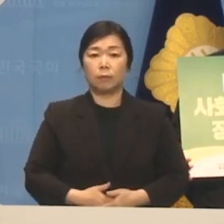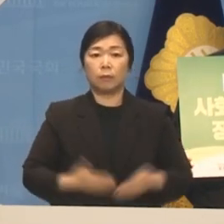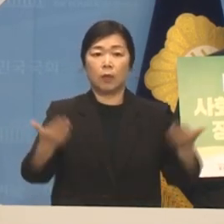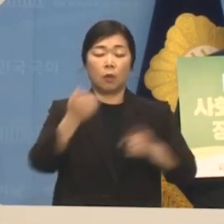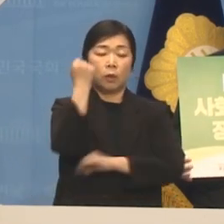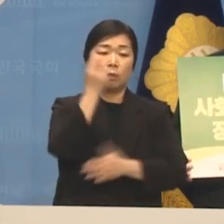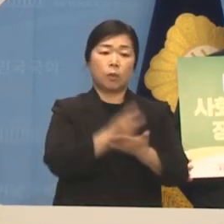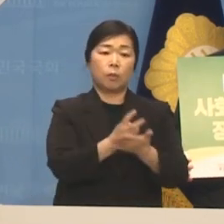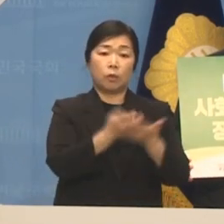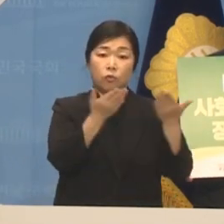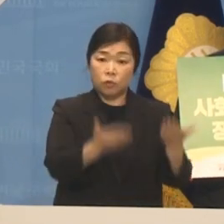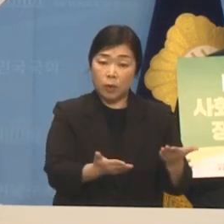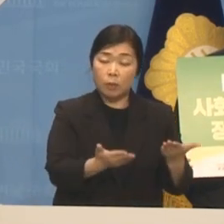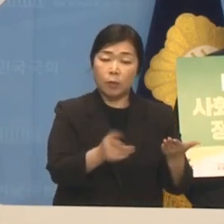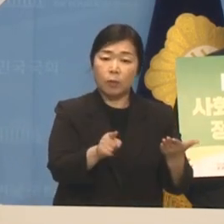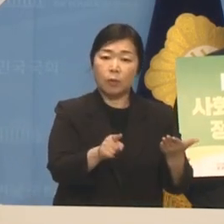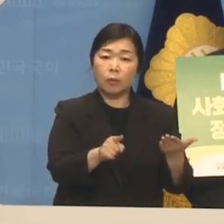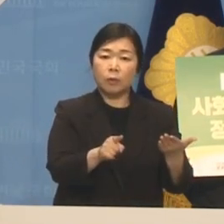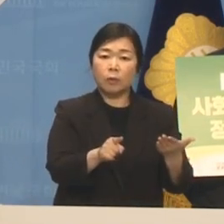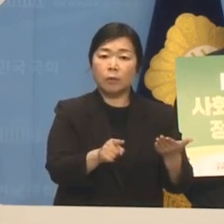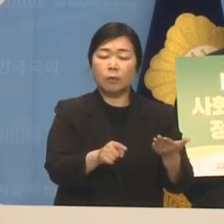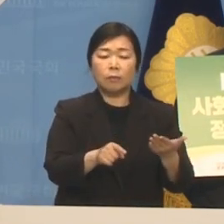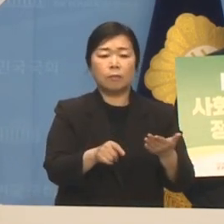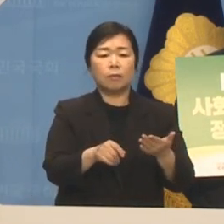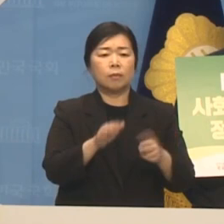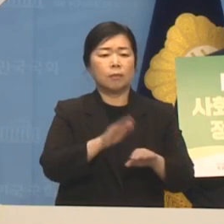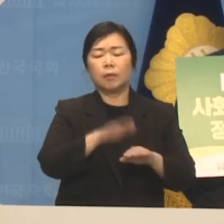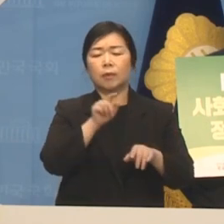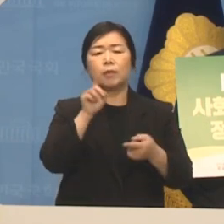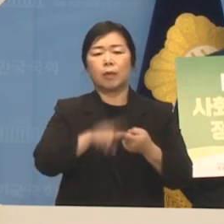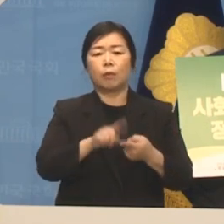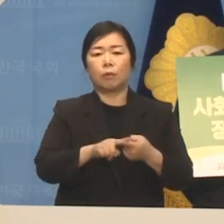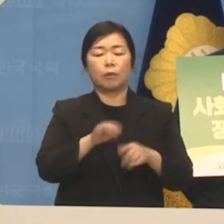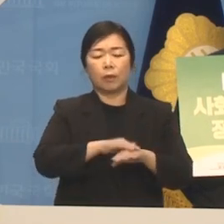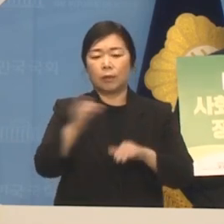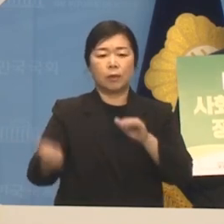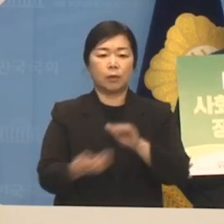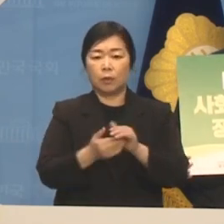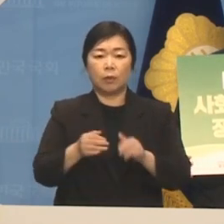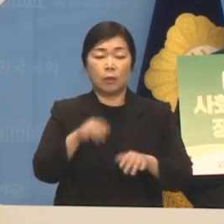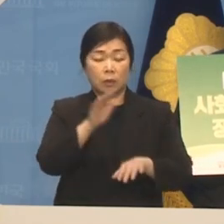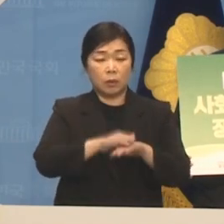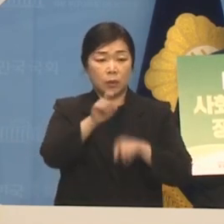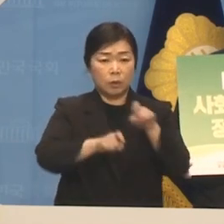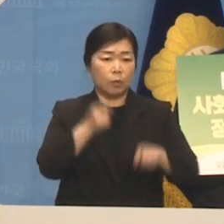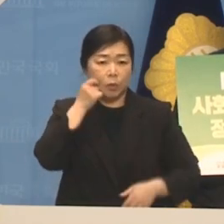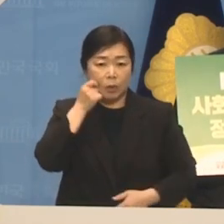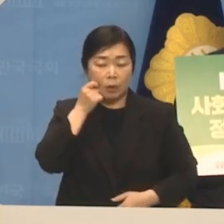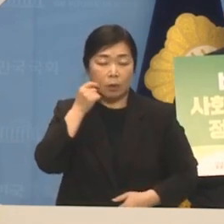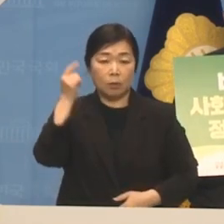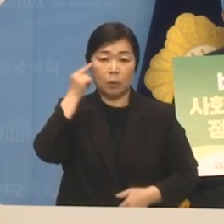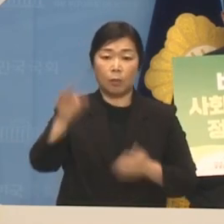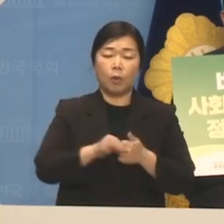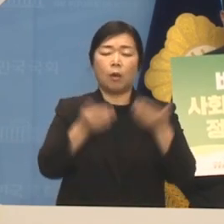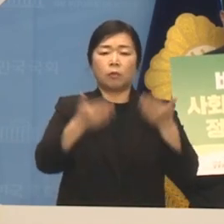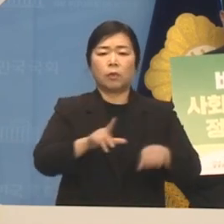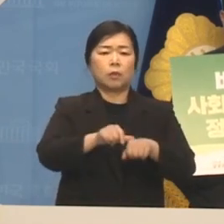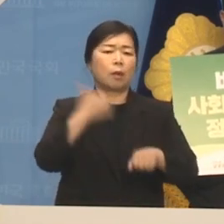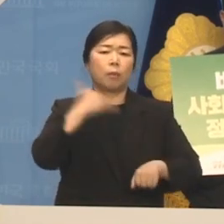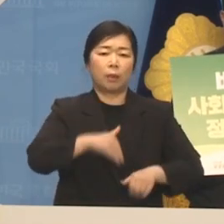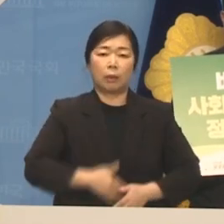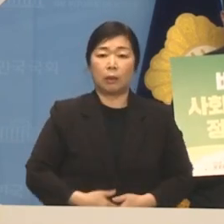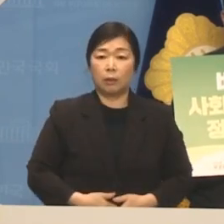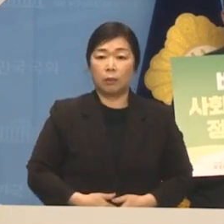근로기준법에서 정한 휴게실이 설치되지 않는 경우가 대다수이며 있다고 하더라도 쉴 수 있는 시간이 없습니다. 휴가를